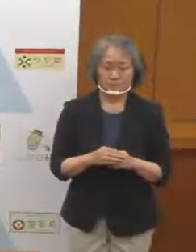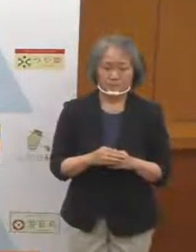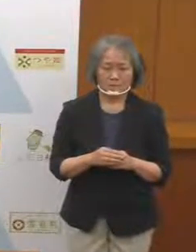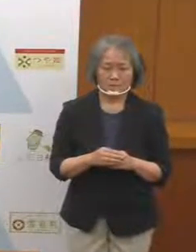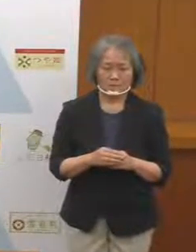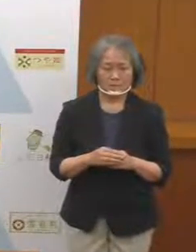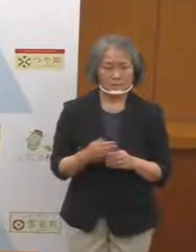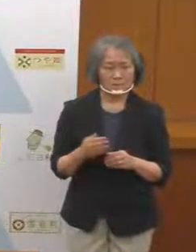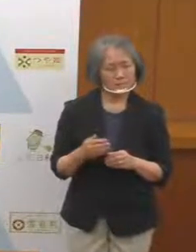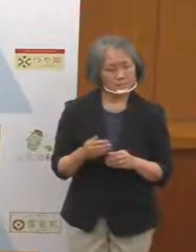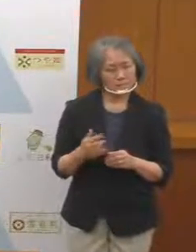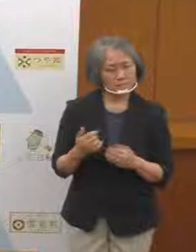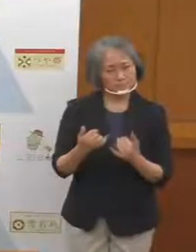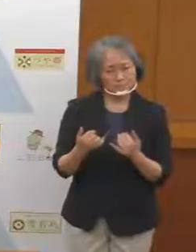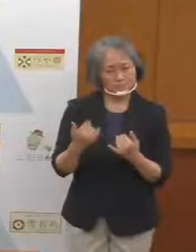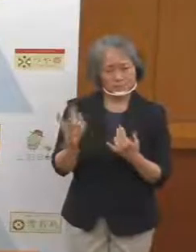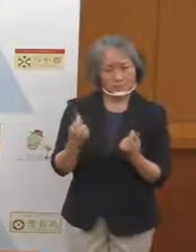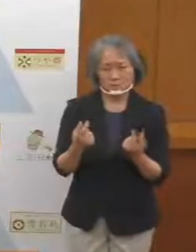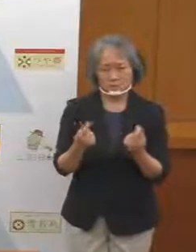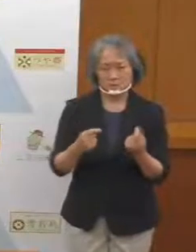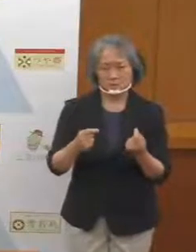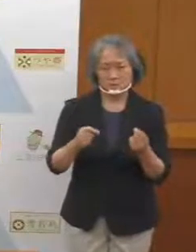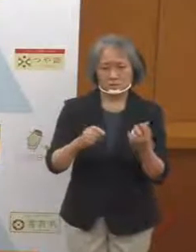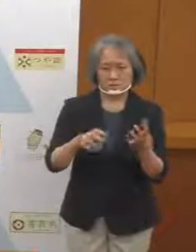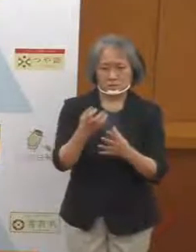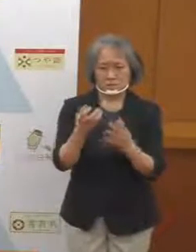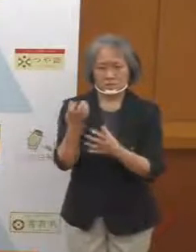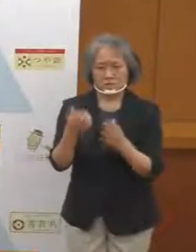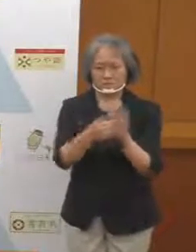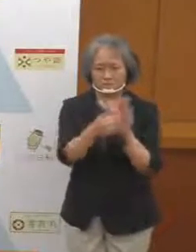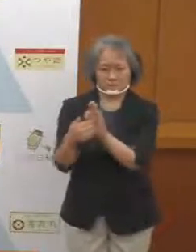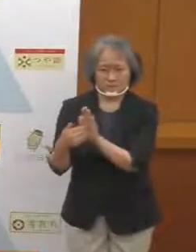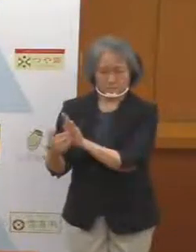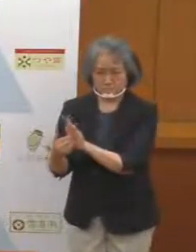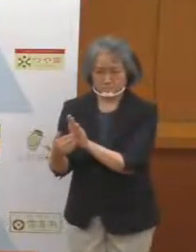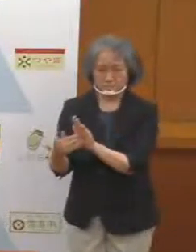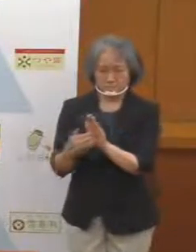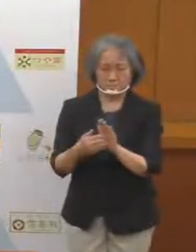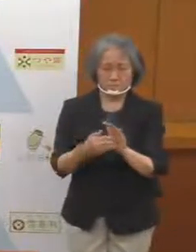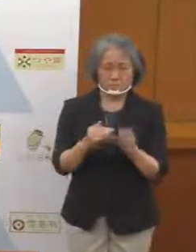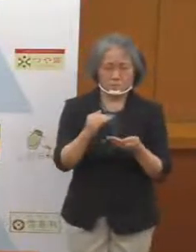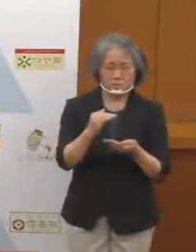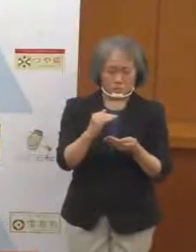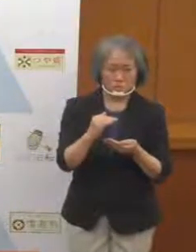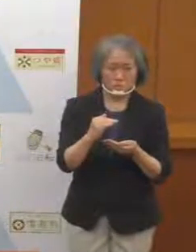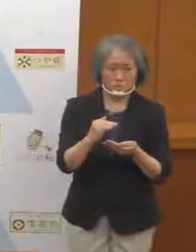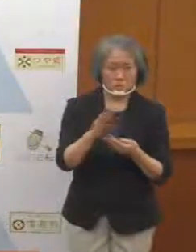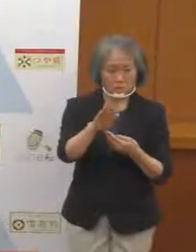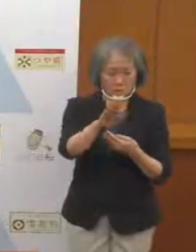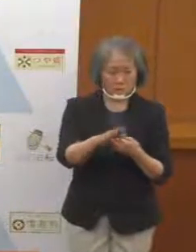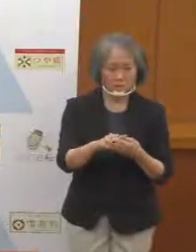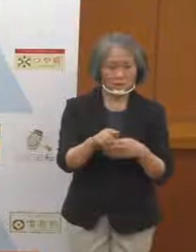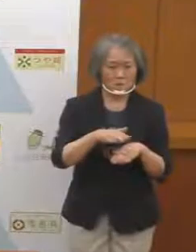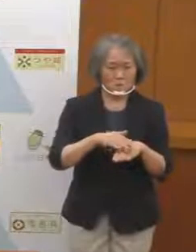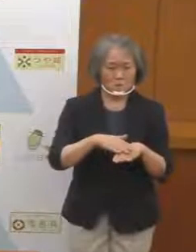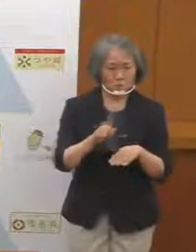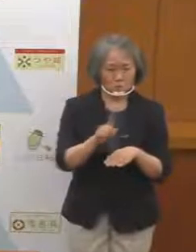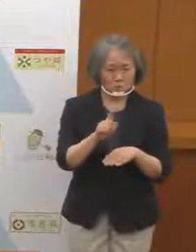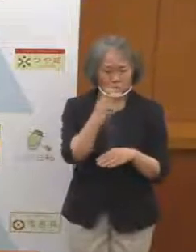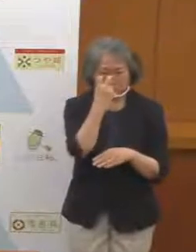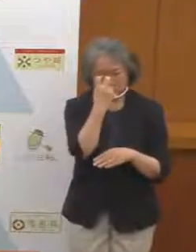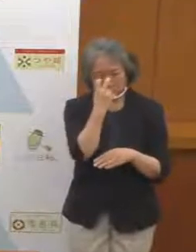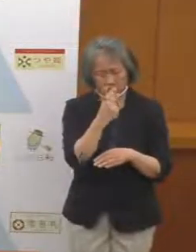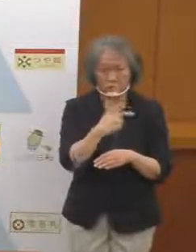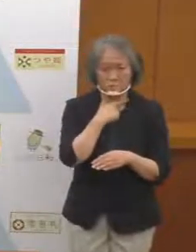東京未然に防ぐとういうようなことについてやはりしっかり検証して今後に備え